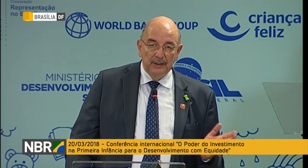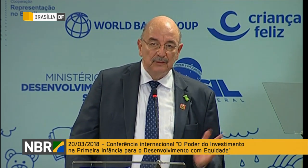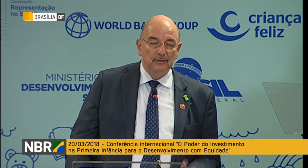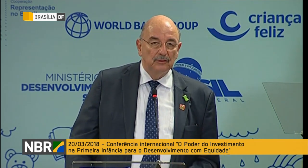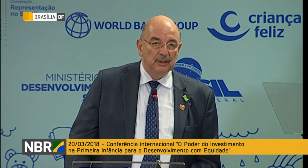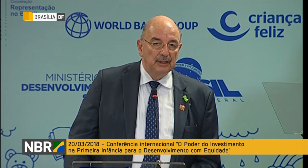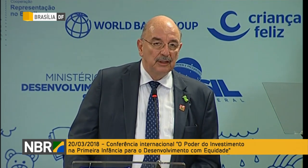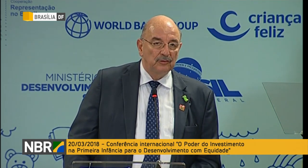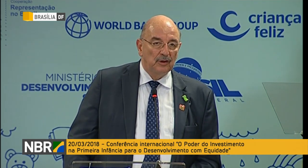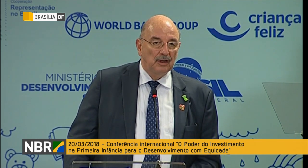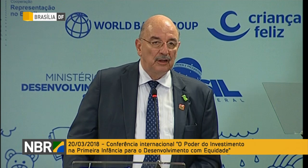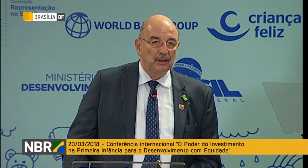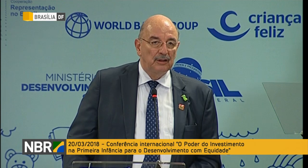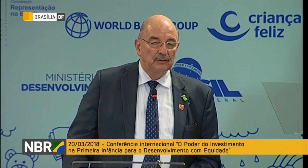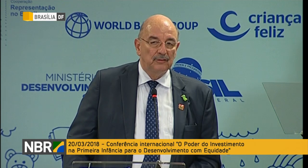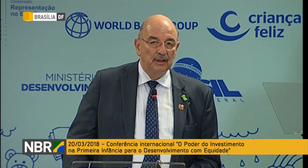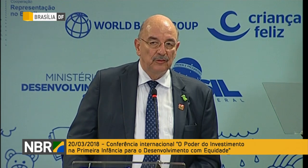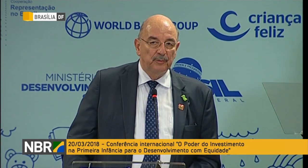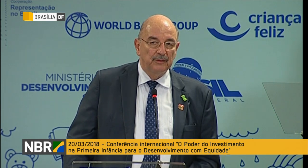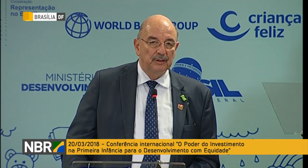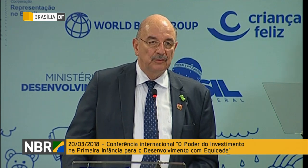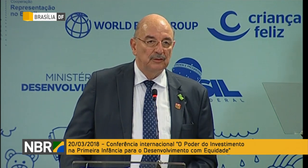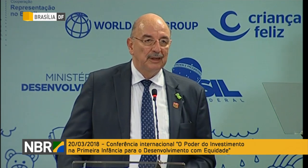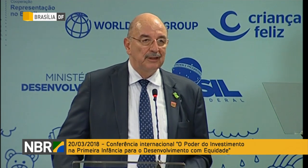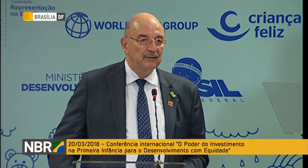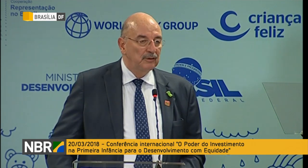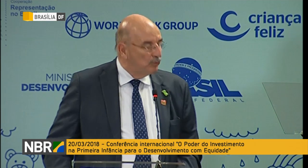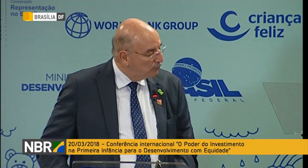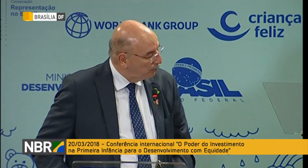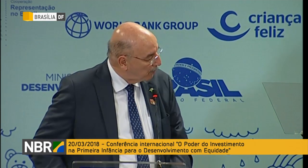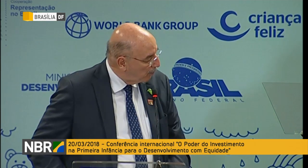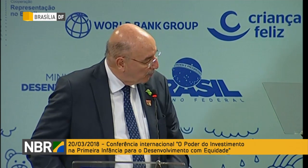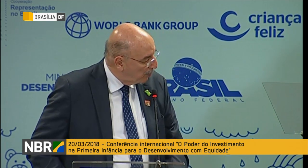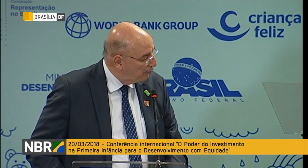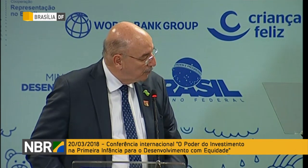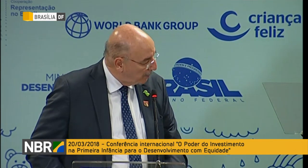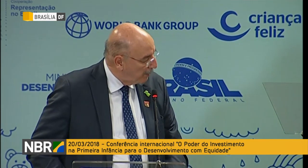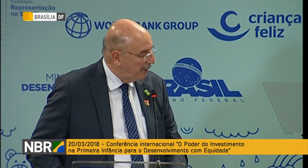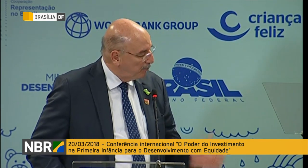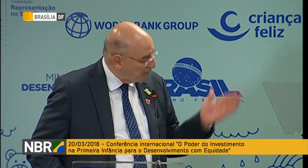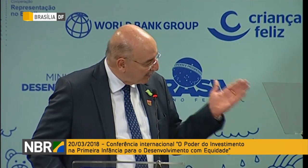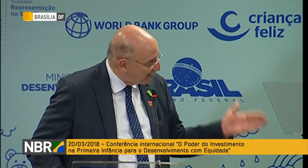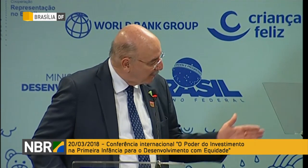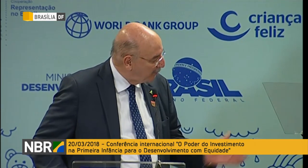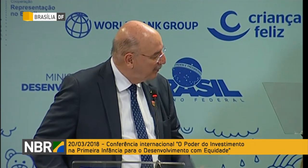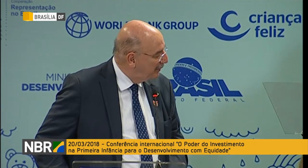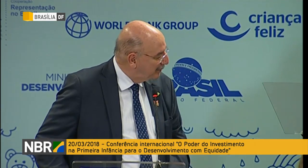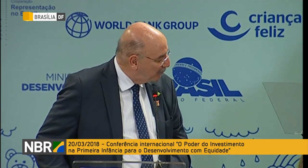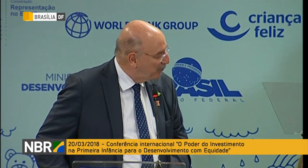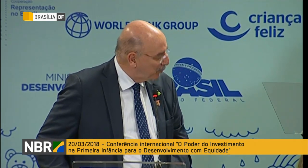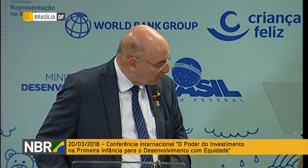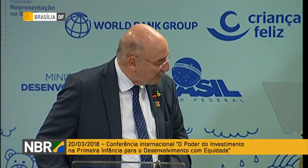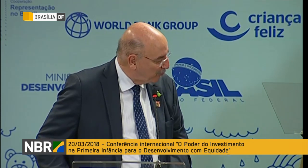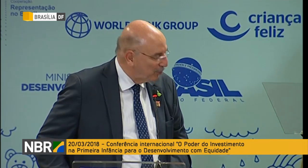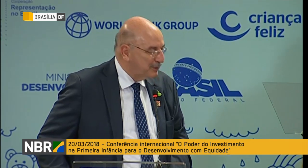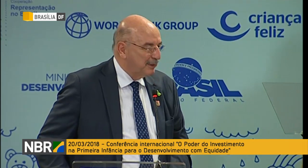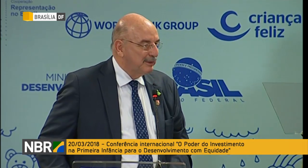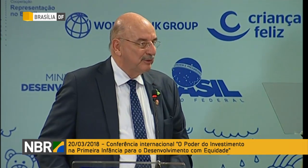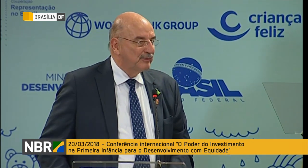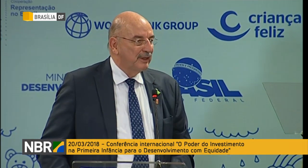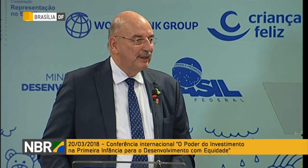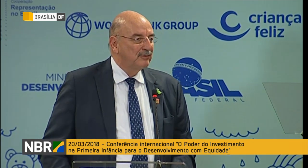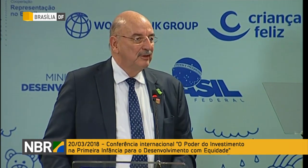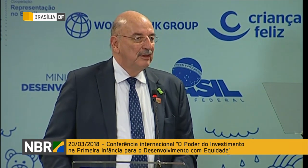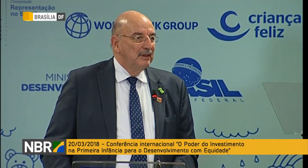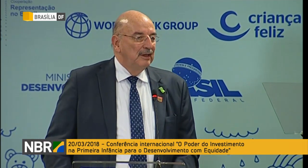estou muito feliz, eu queria só dizer isso, presidente, lhe agradecer muito pelo apoio, né, e à primeira-dama, também por toda a força que